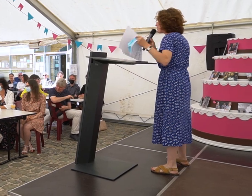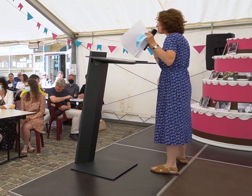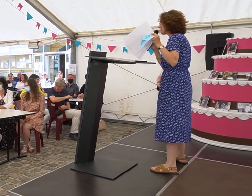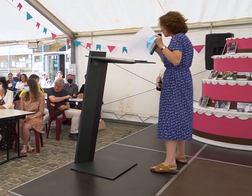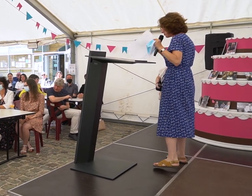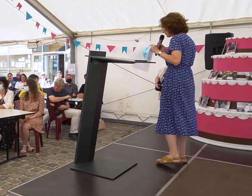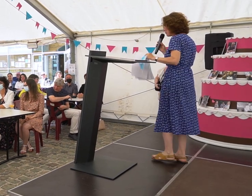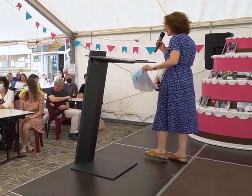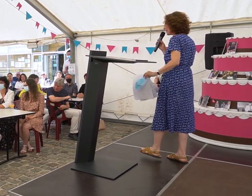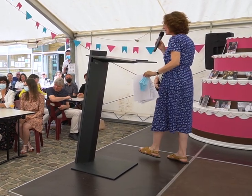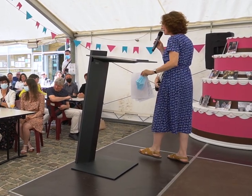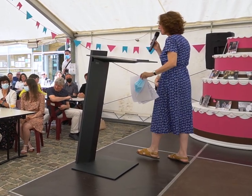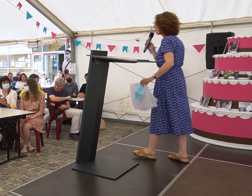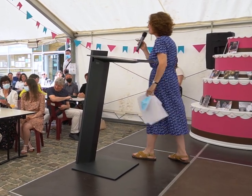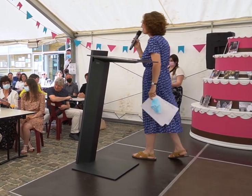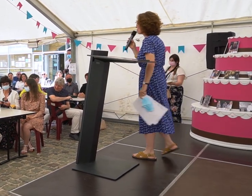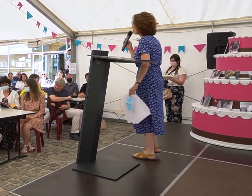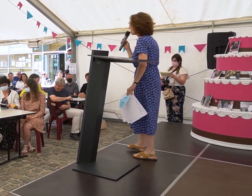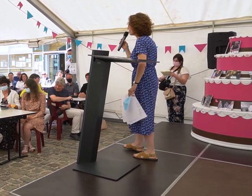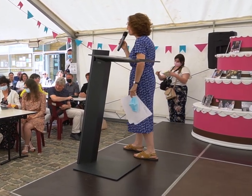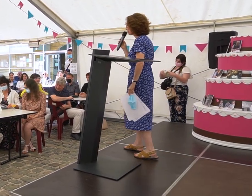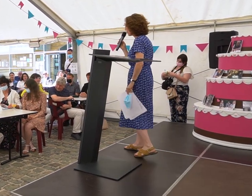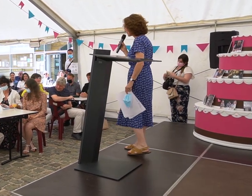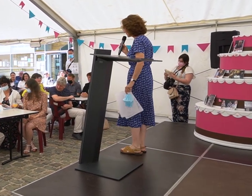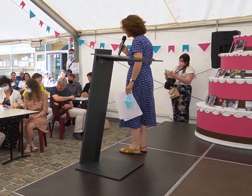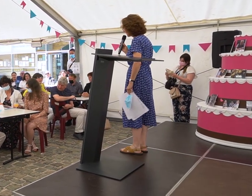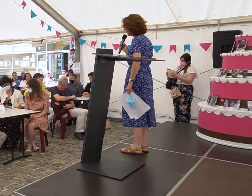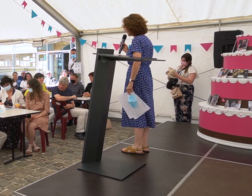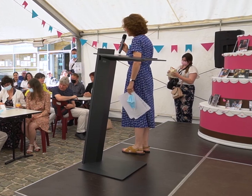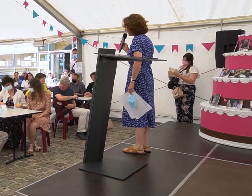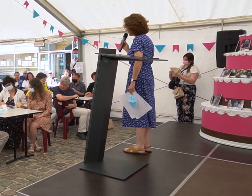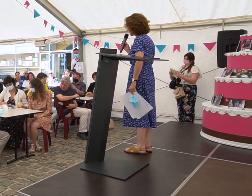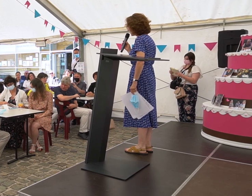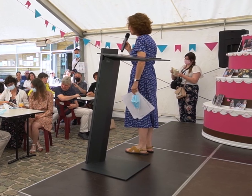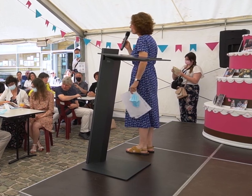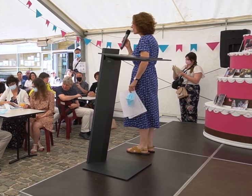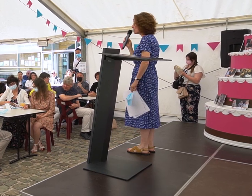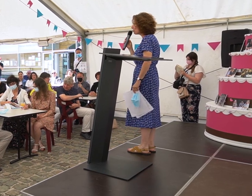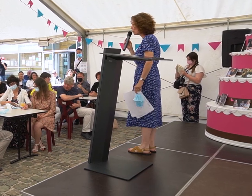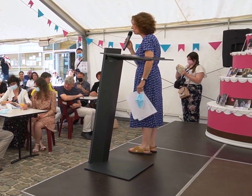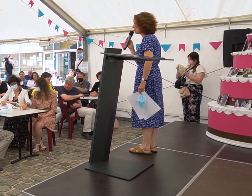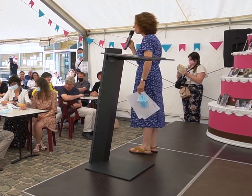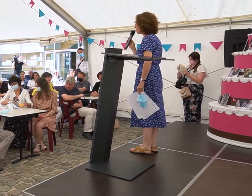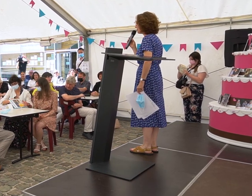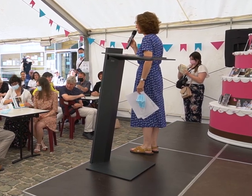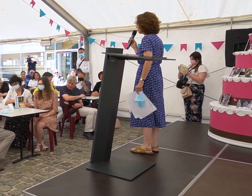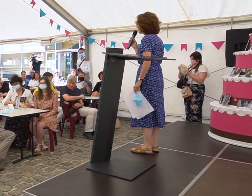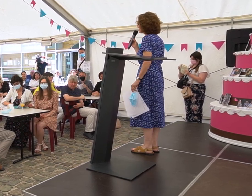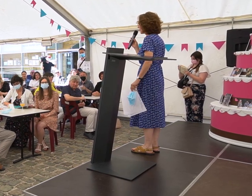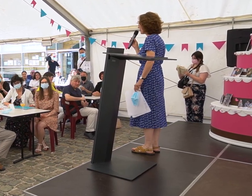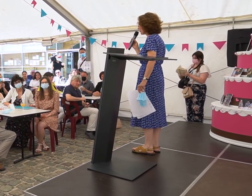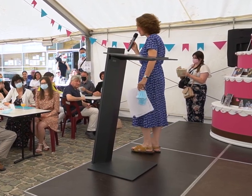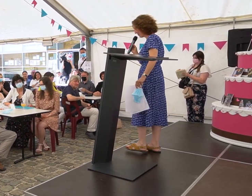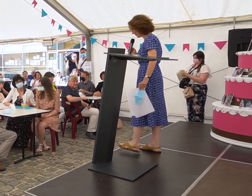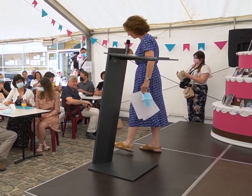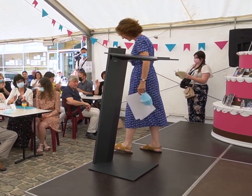Donc il sera le 26 juin en librairie et je vous invite à le découvrir parce que c'est un très bel album. Merci beaucoup à vous tous et je vous souhaite